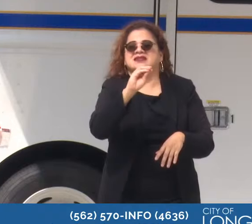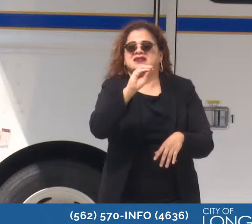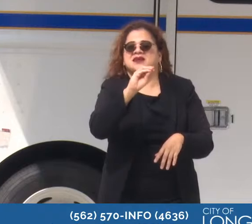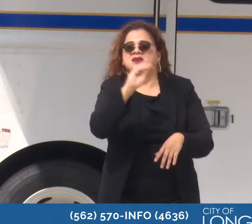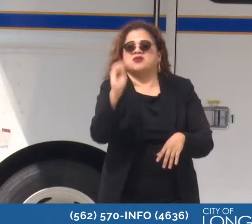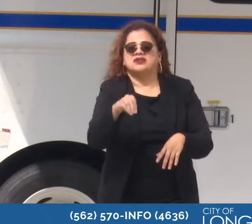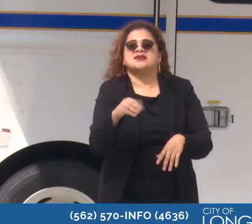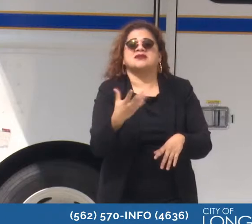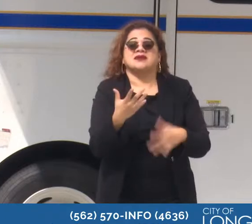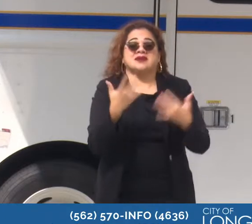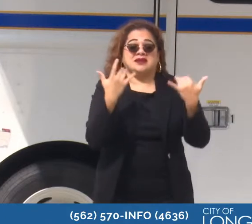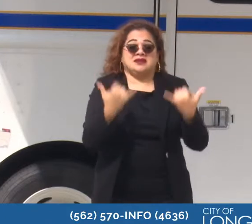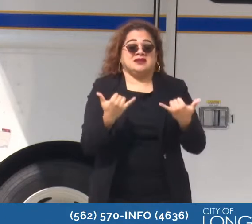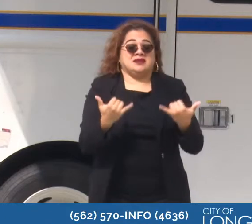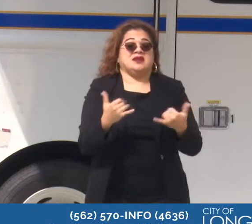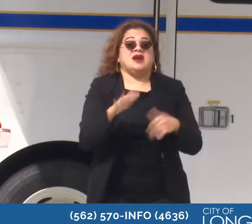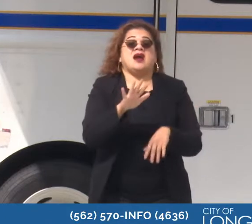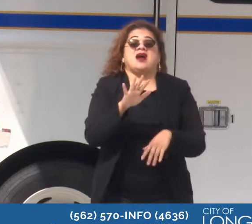estamos comprobando al